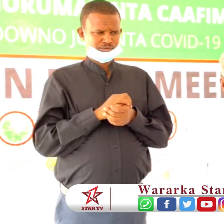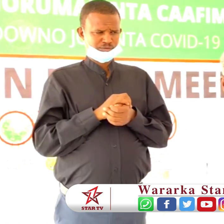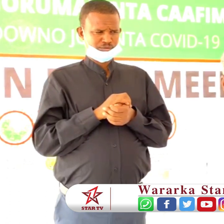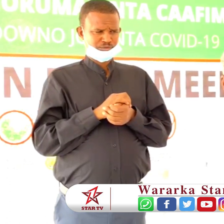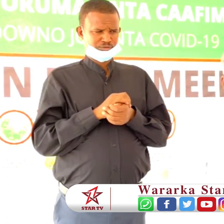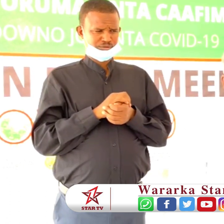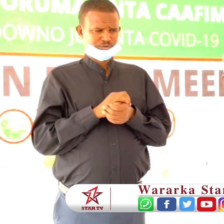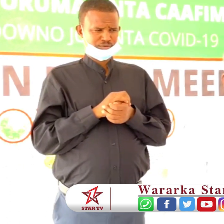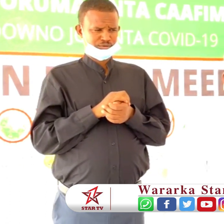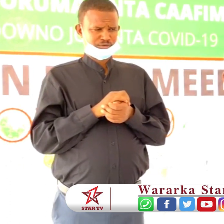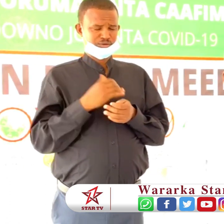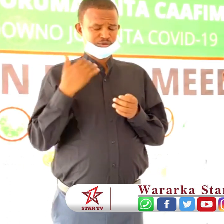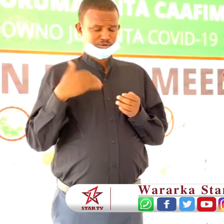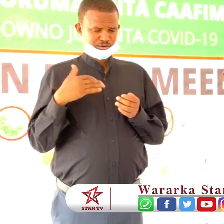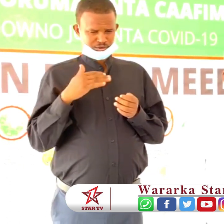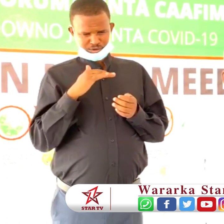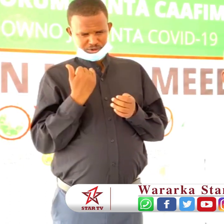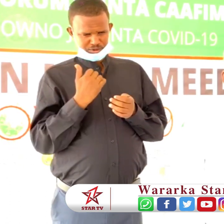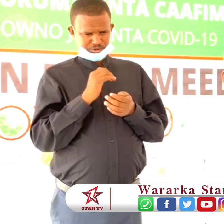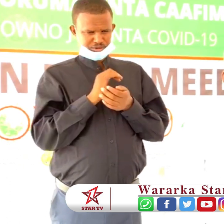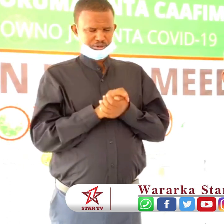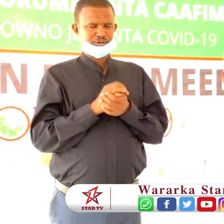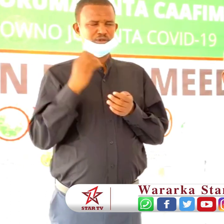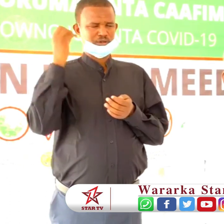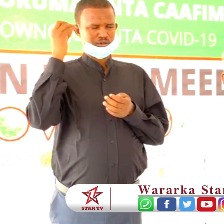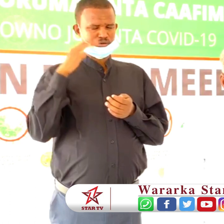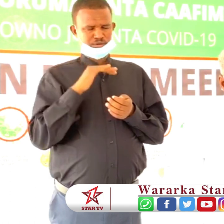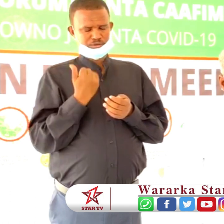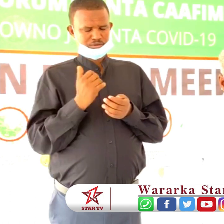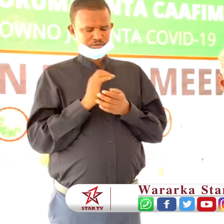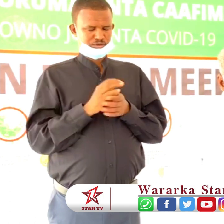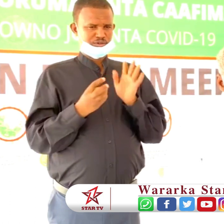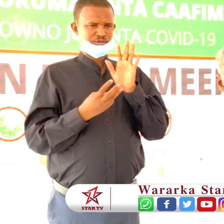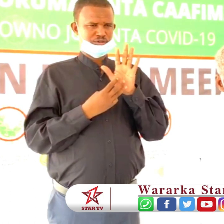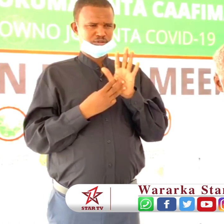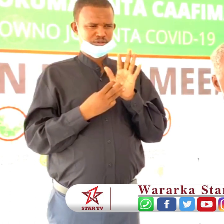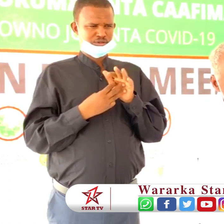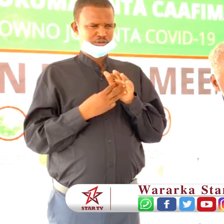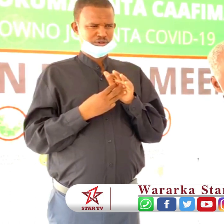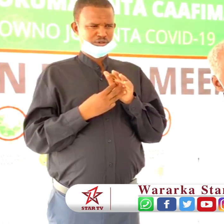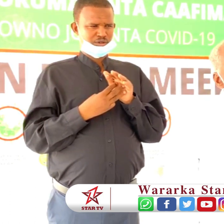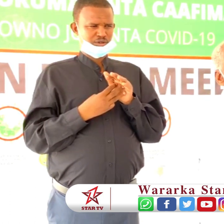dadkan le-da ee dhintay cudurka u dhintay 8 qofa